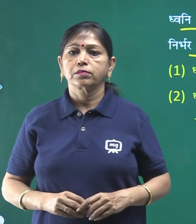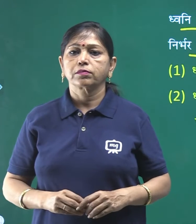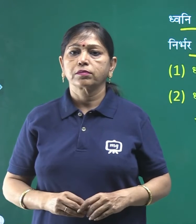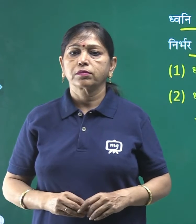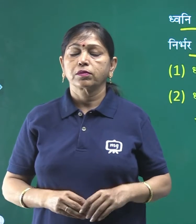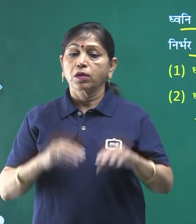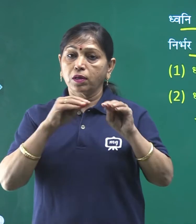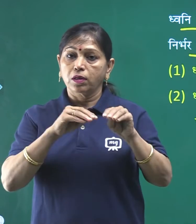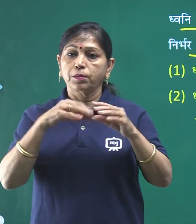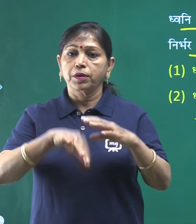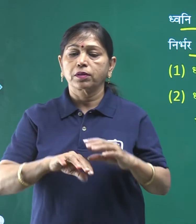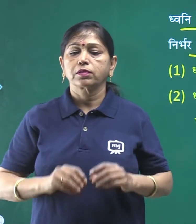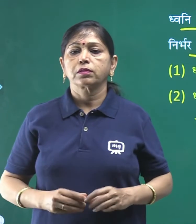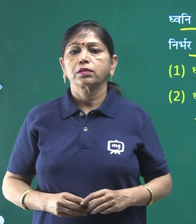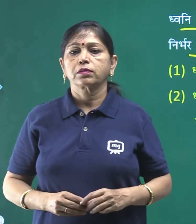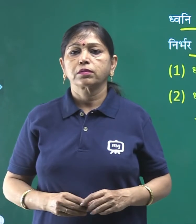निर्भर करती है।